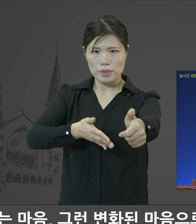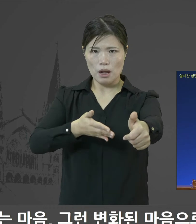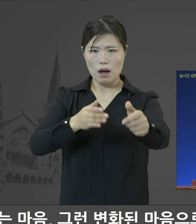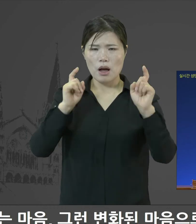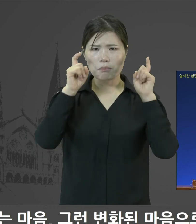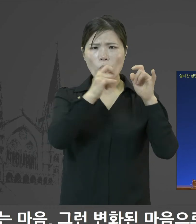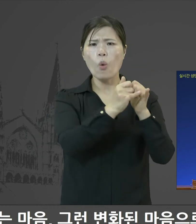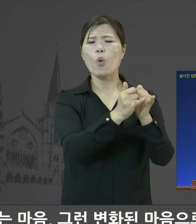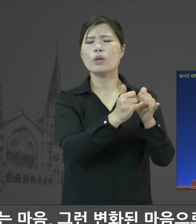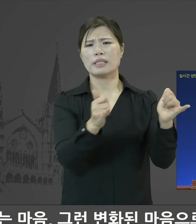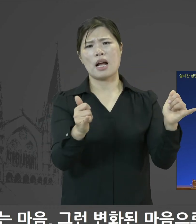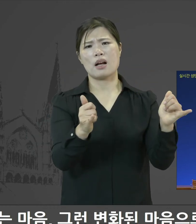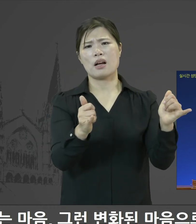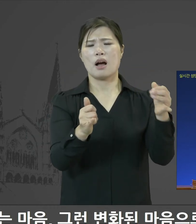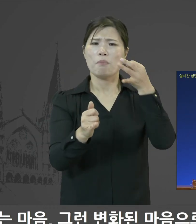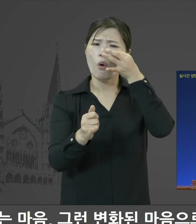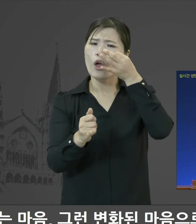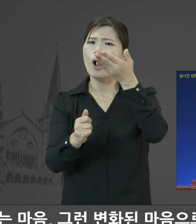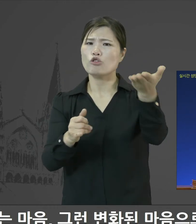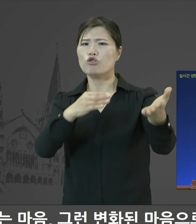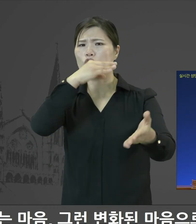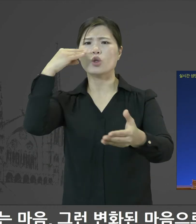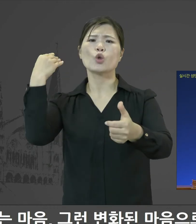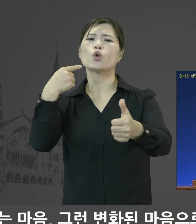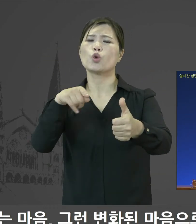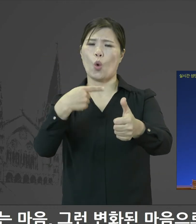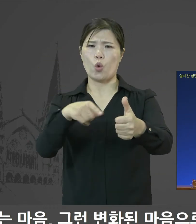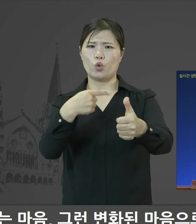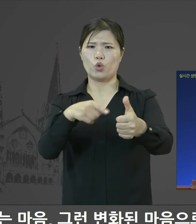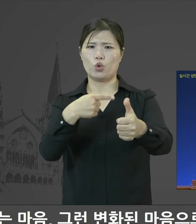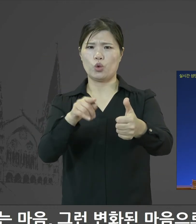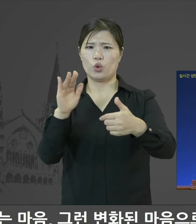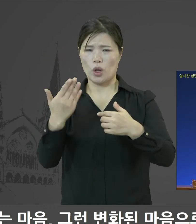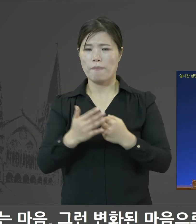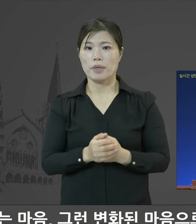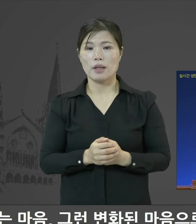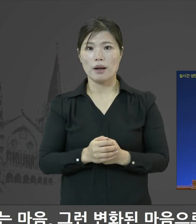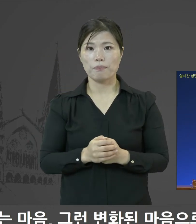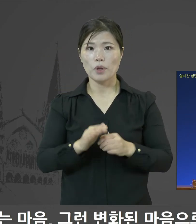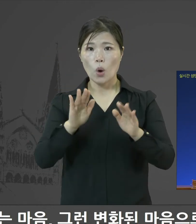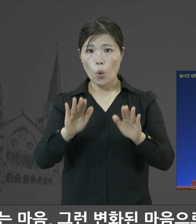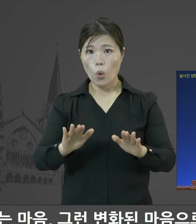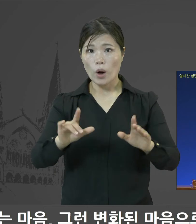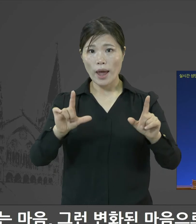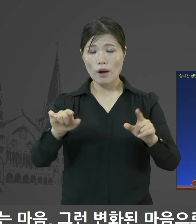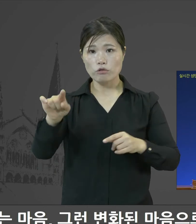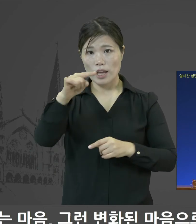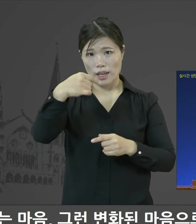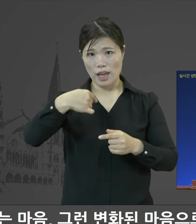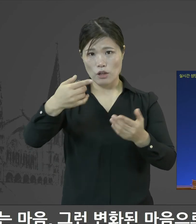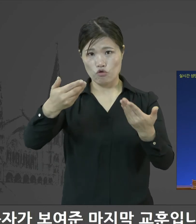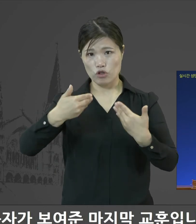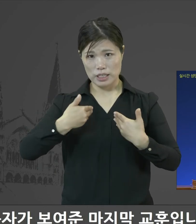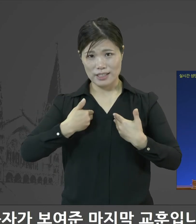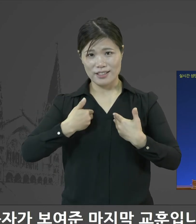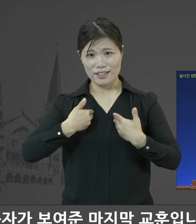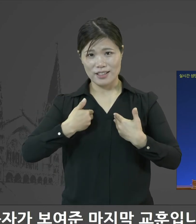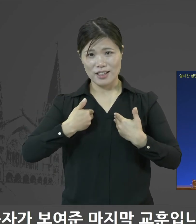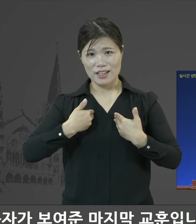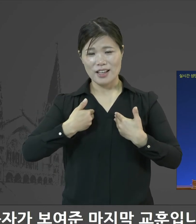보여준 마지막 교훈이 되는 겁니다. 저는 이것이 올해 우리에게 주시는 성탄의 선물이라고 믿습니다.